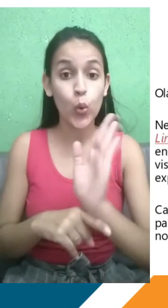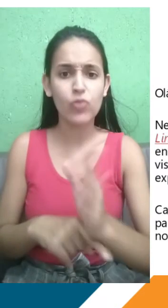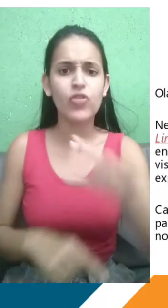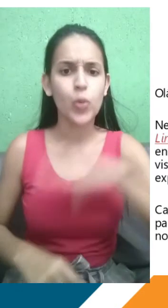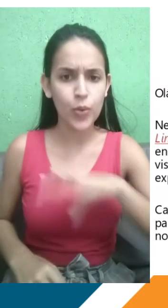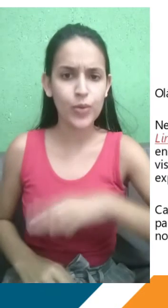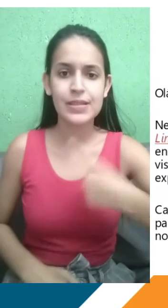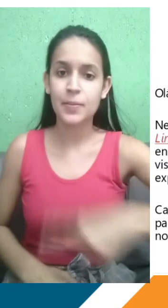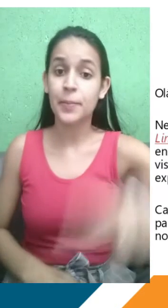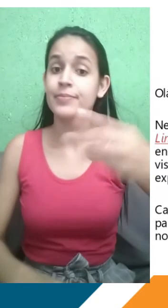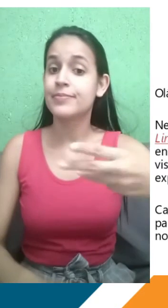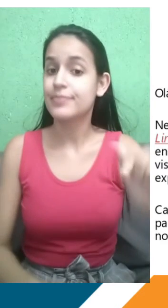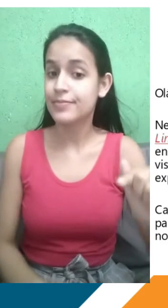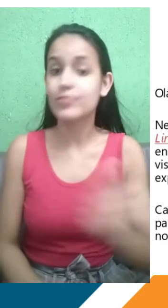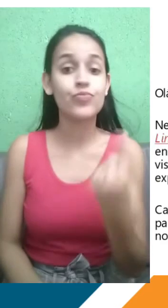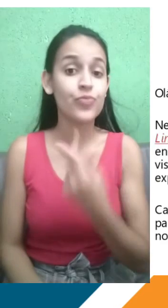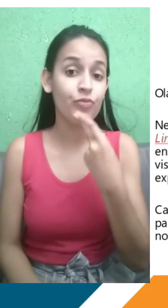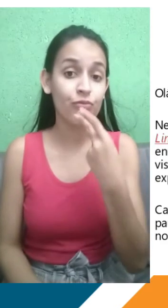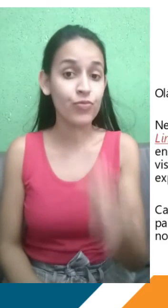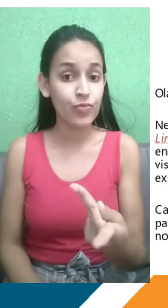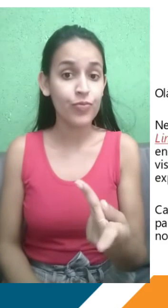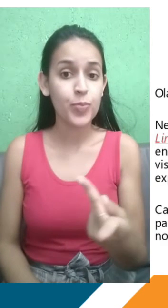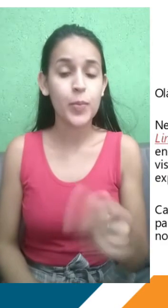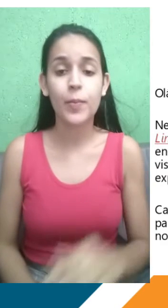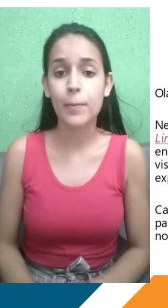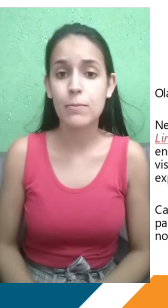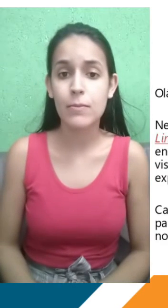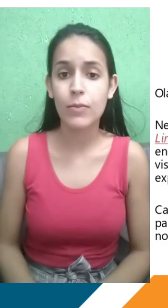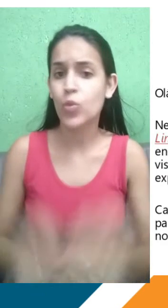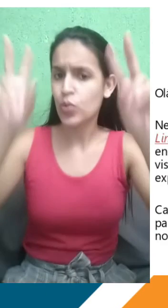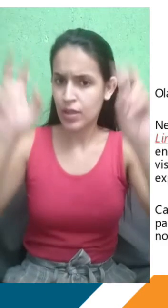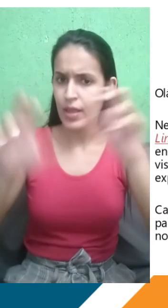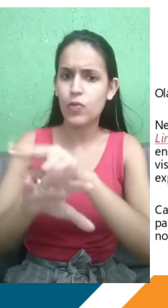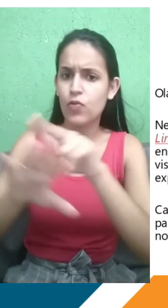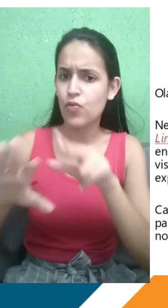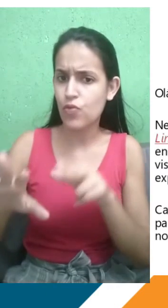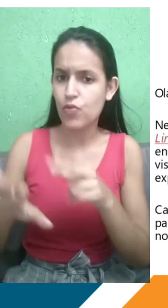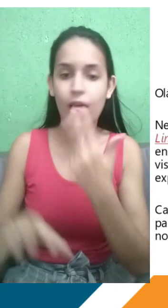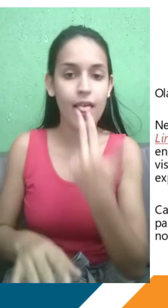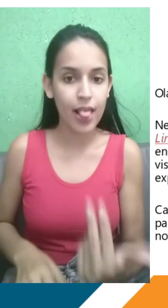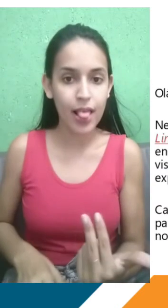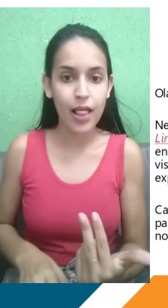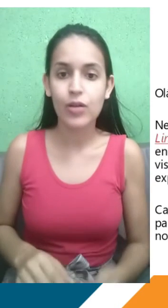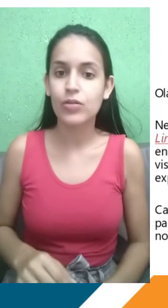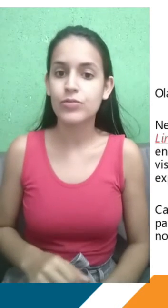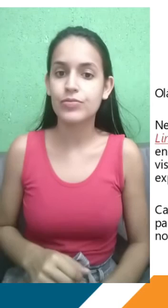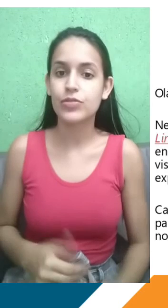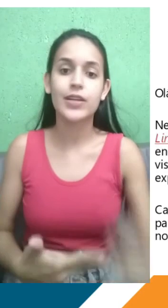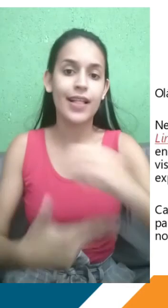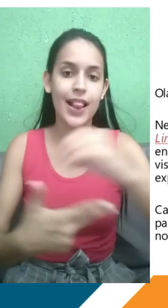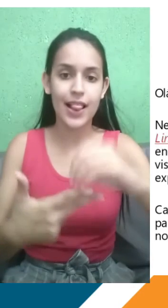dos textos, dos enunciados, das perguntas e das alternativas. Durante a apresentação, você ficará visualizando o slide do texto,